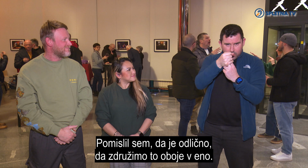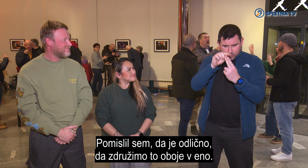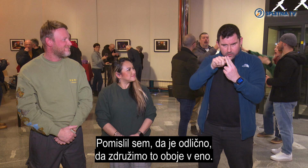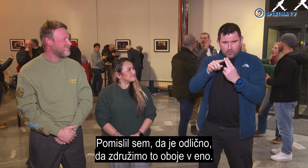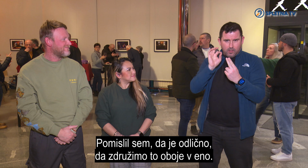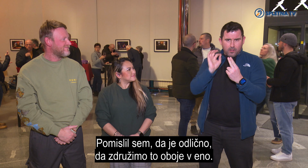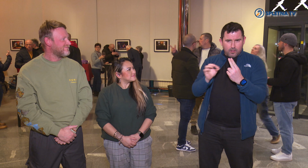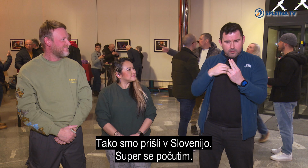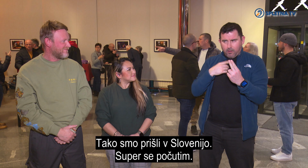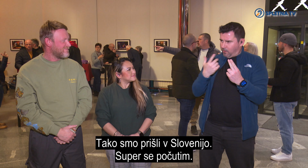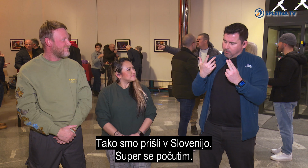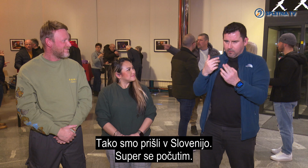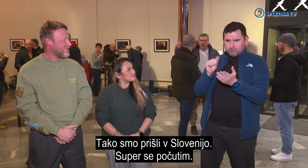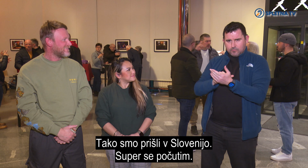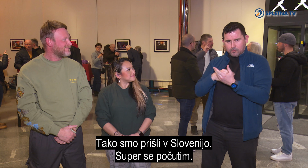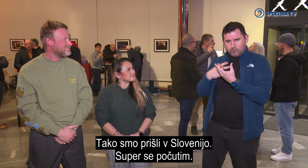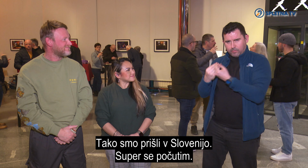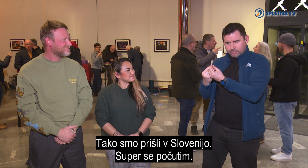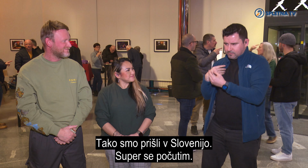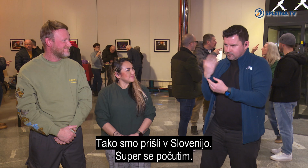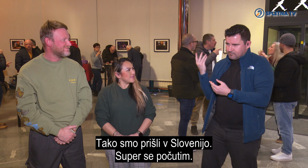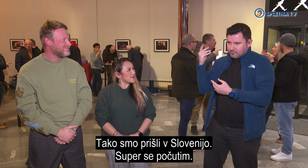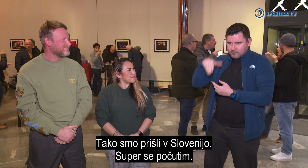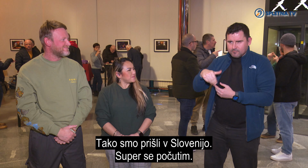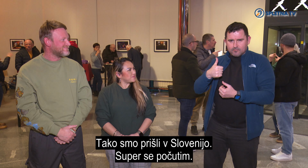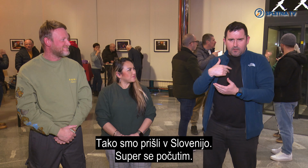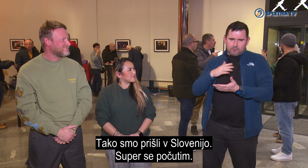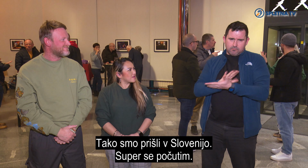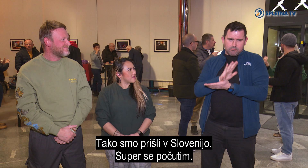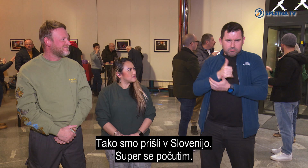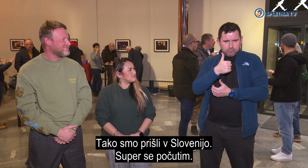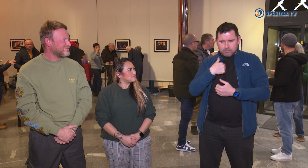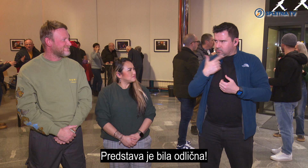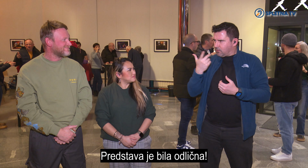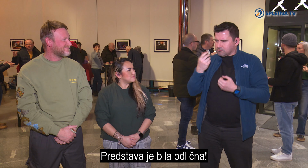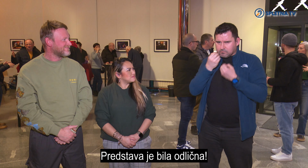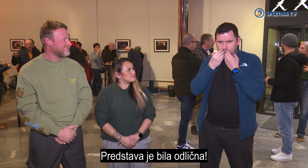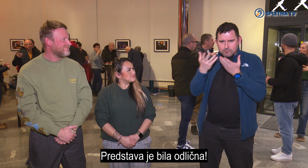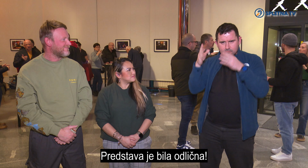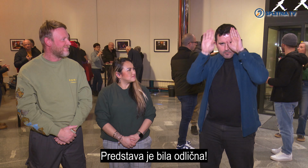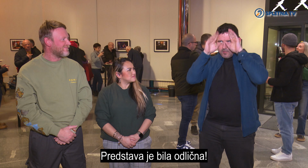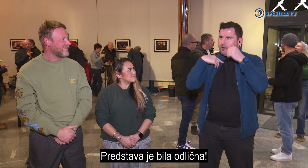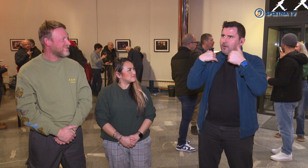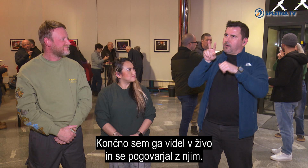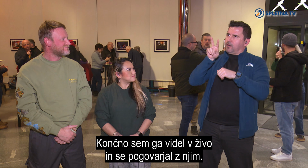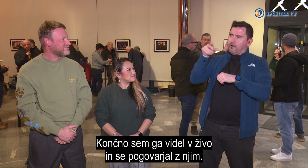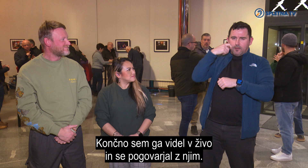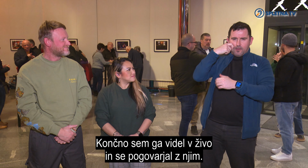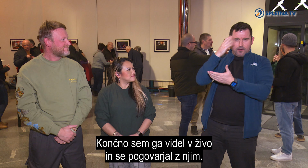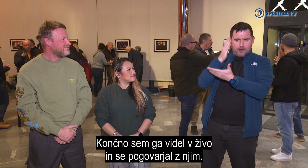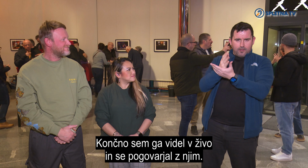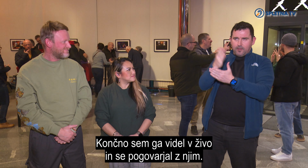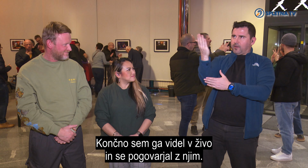Predstava je bila odlična. Končno sem ga videl v živo in se pogovarjal z